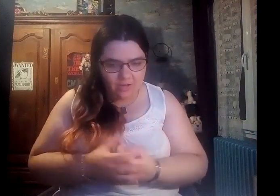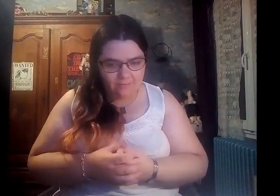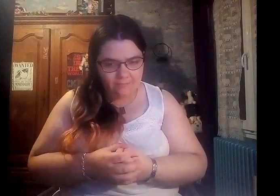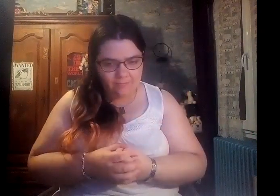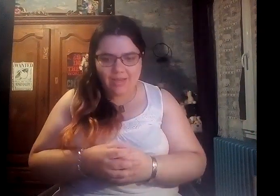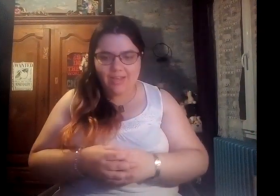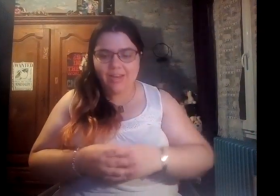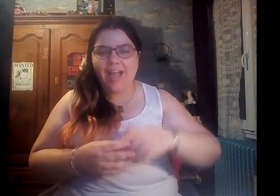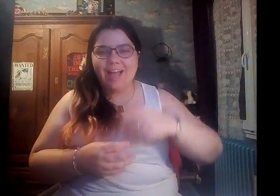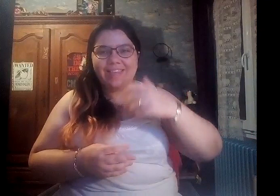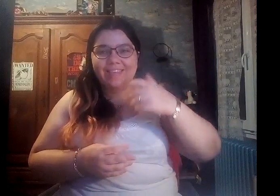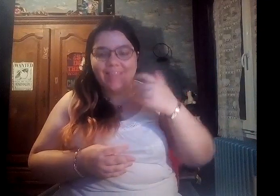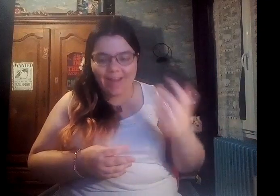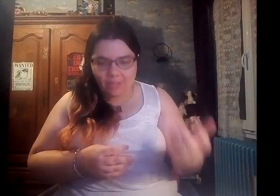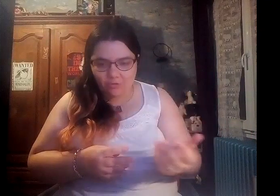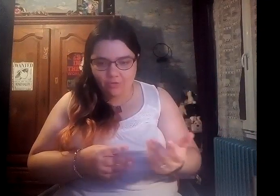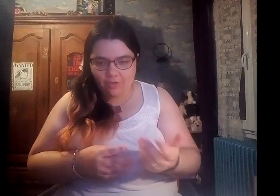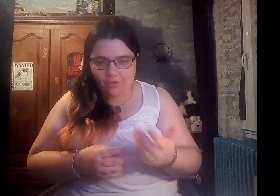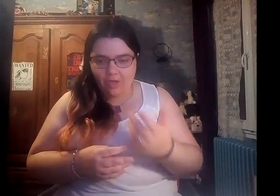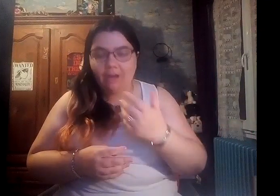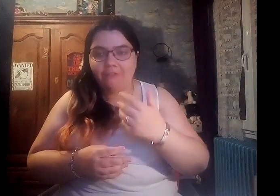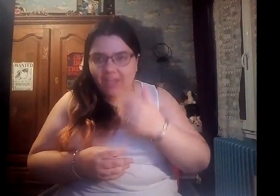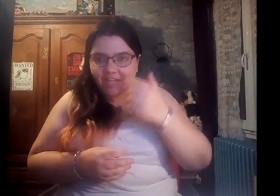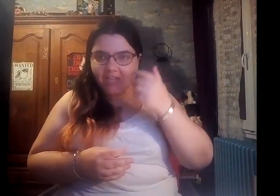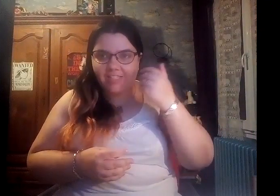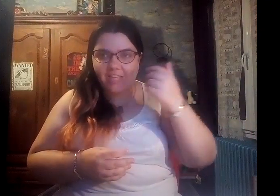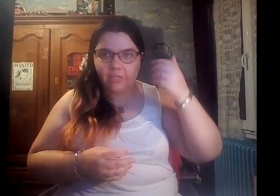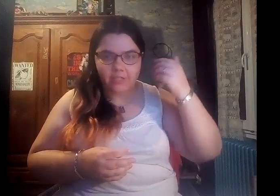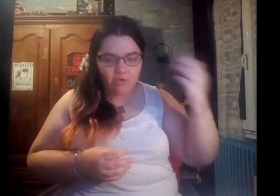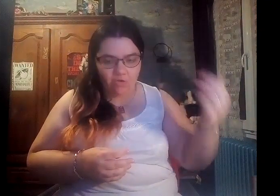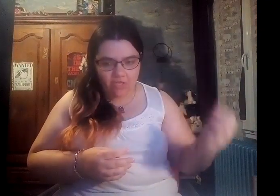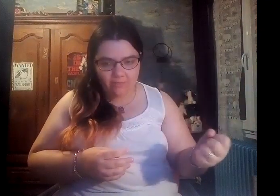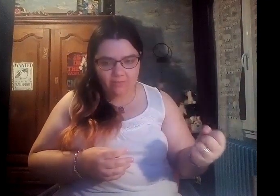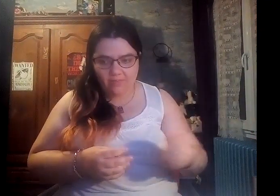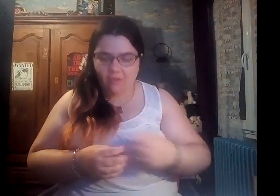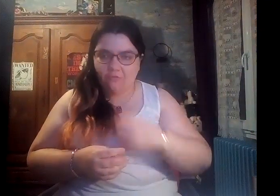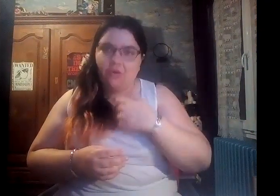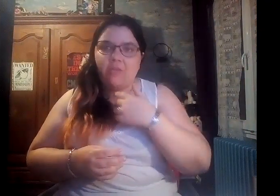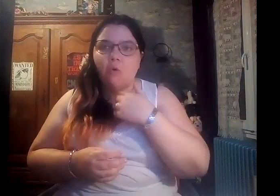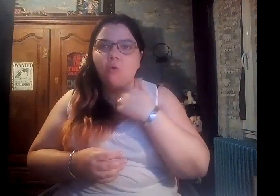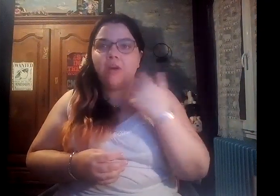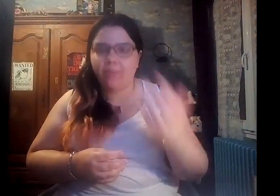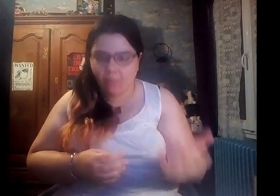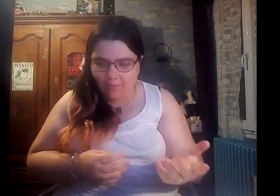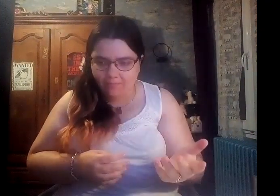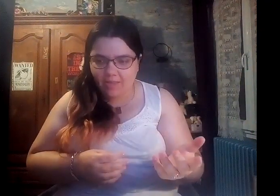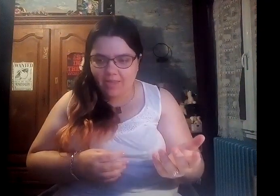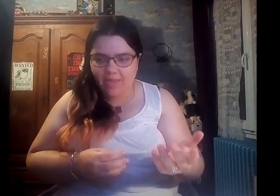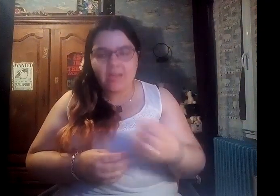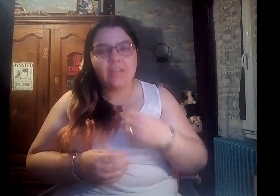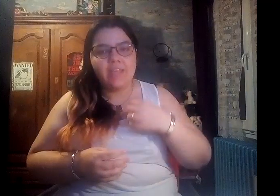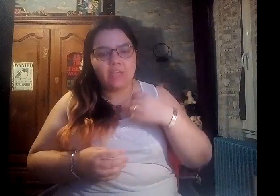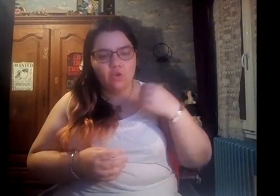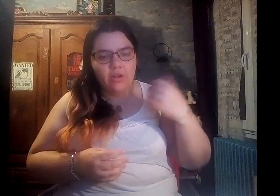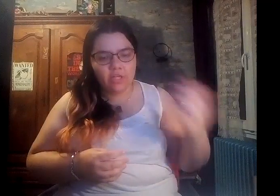il y a des lacunes avec cette théorie voyons les points l'idée que les